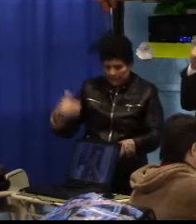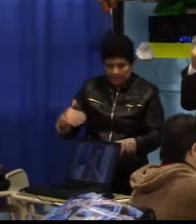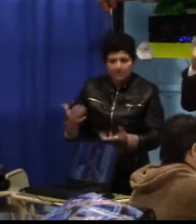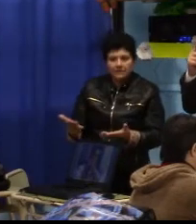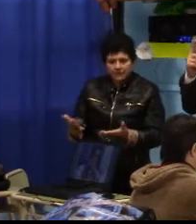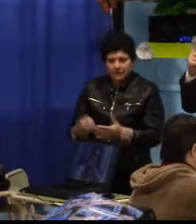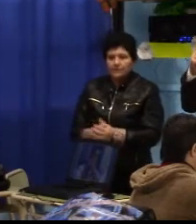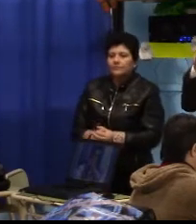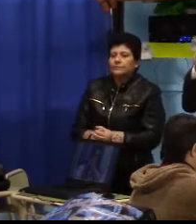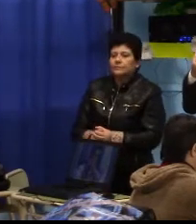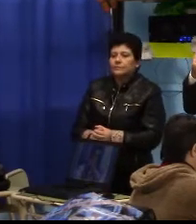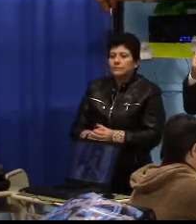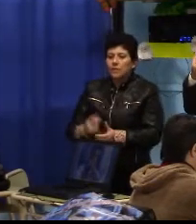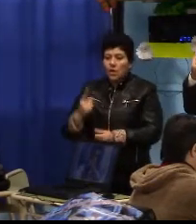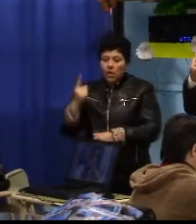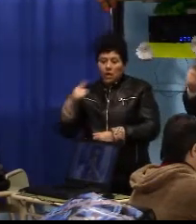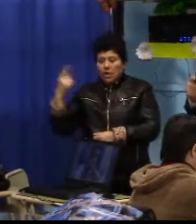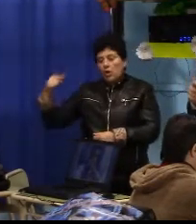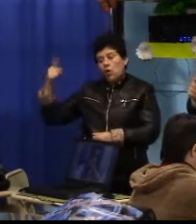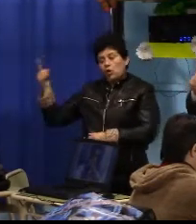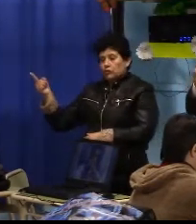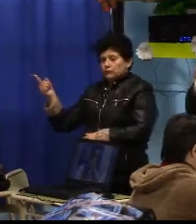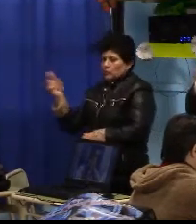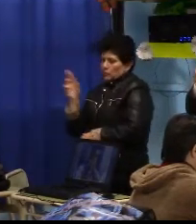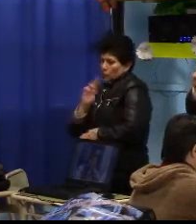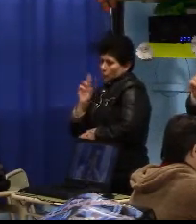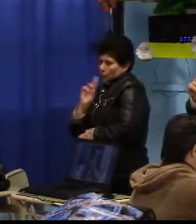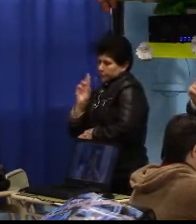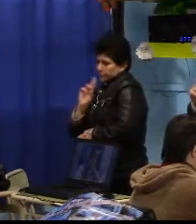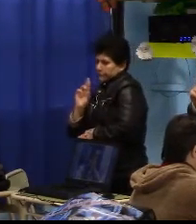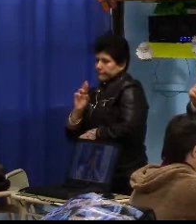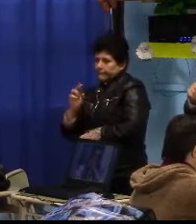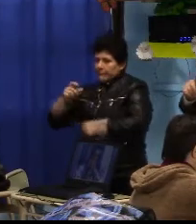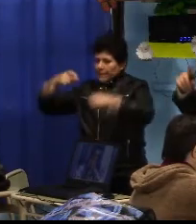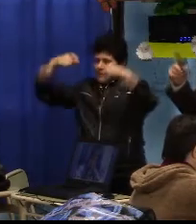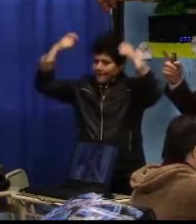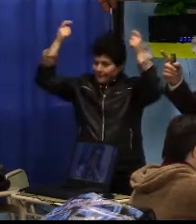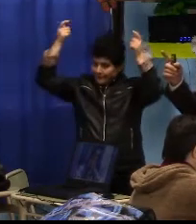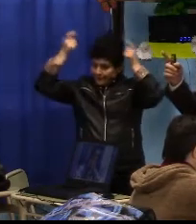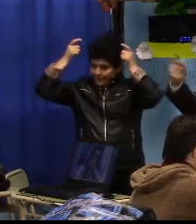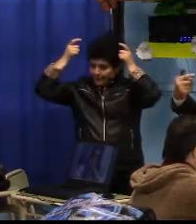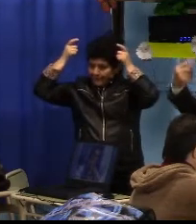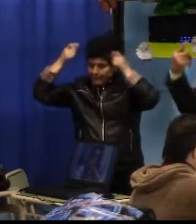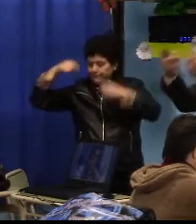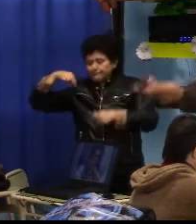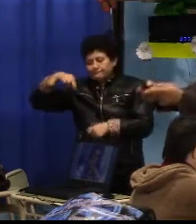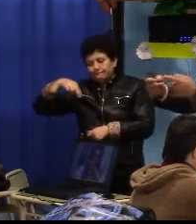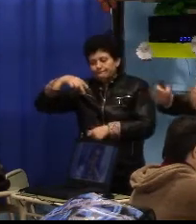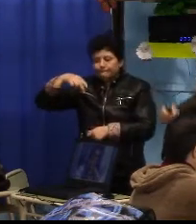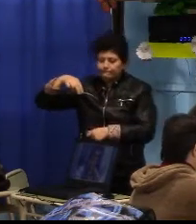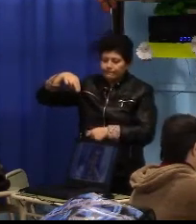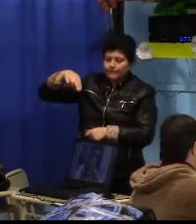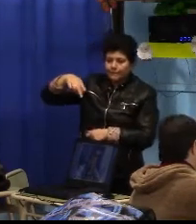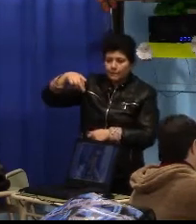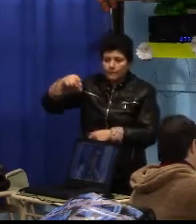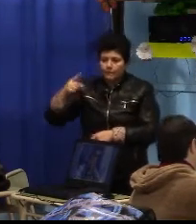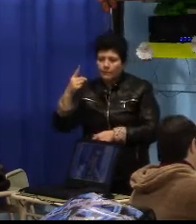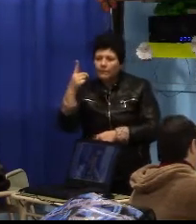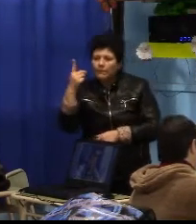Y una Dios, una reina hizo un poquito más de 1000 kilómetros solo para verlo.